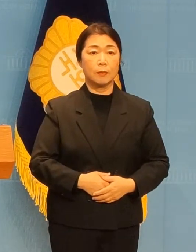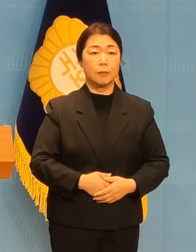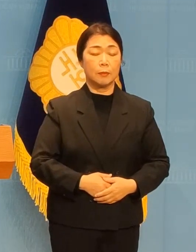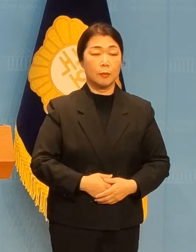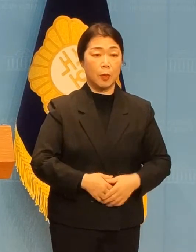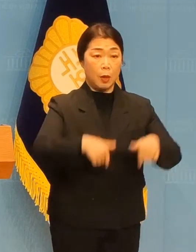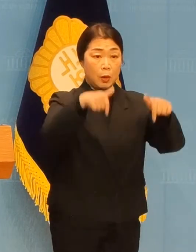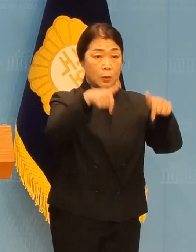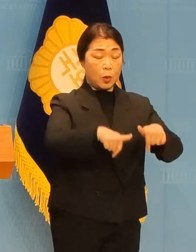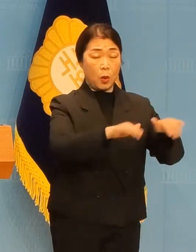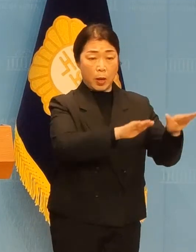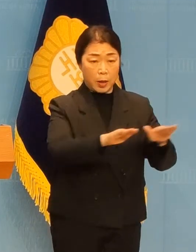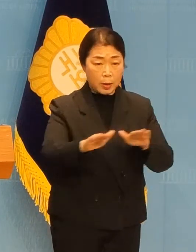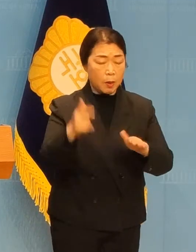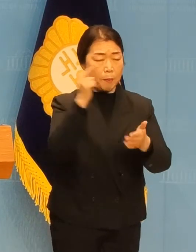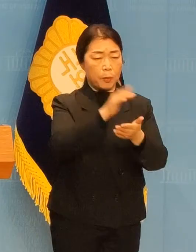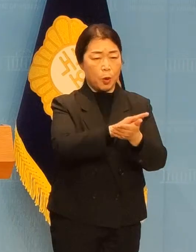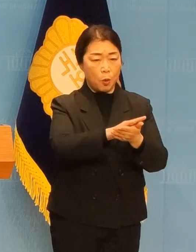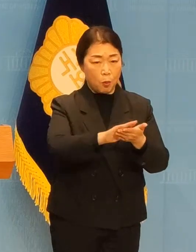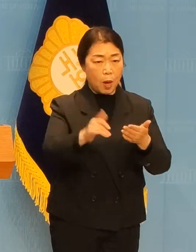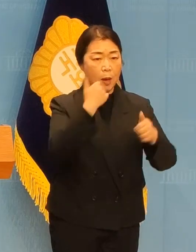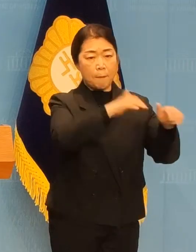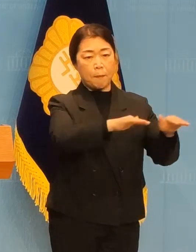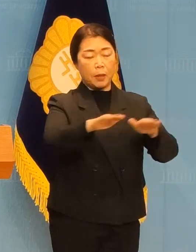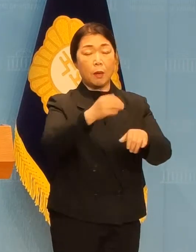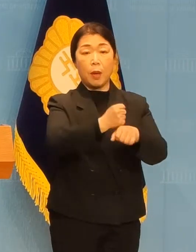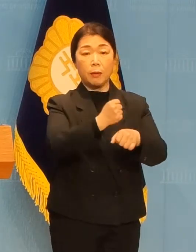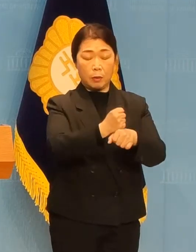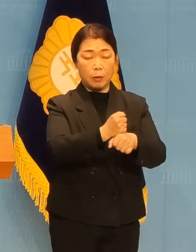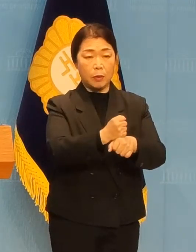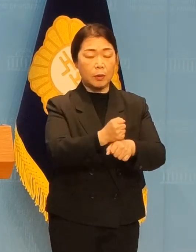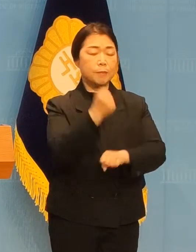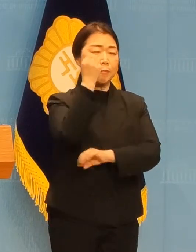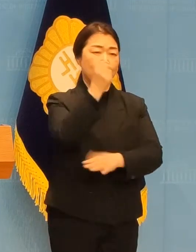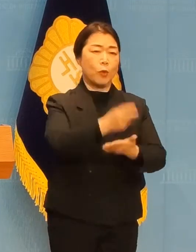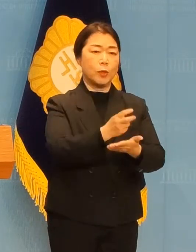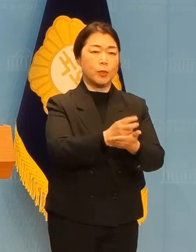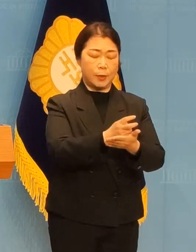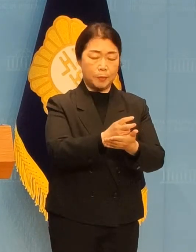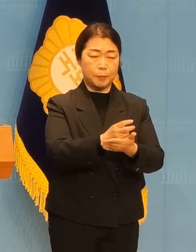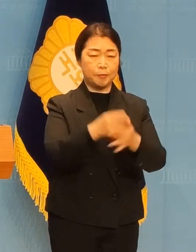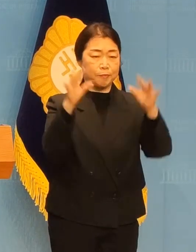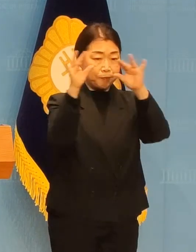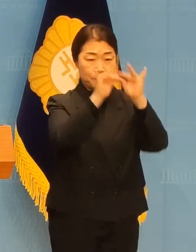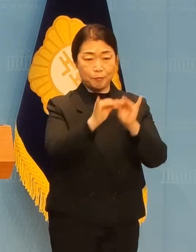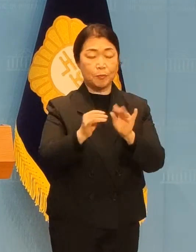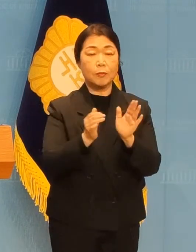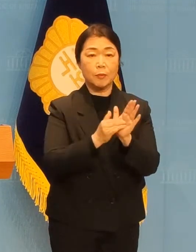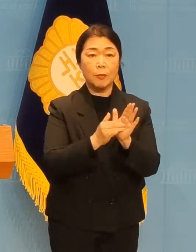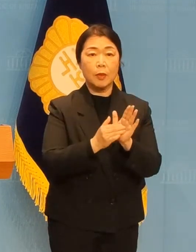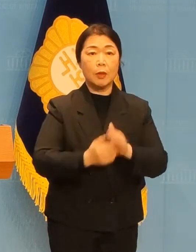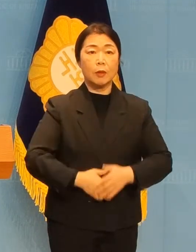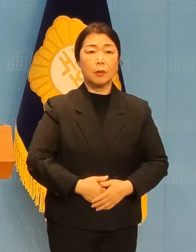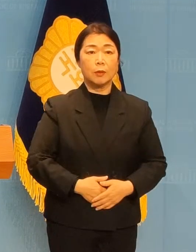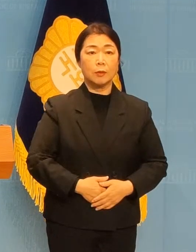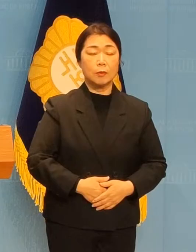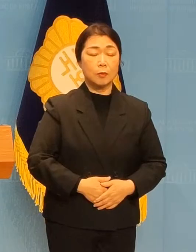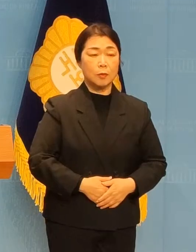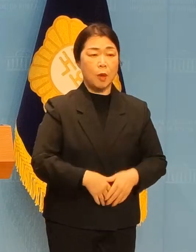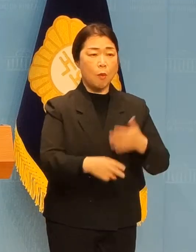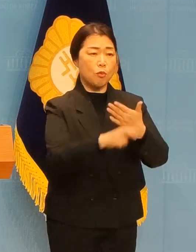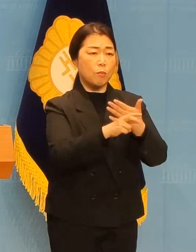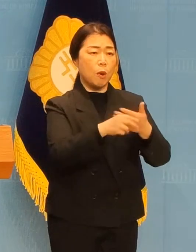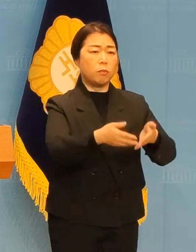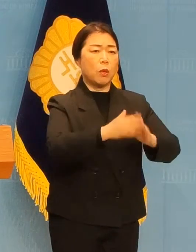서해를 평화롭고 공영하는 바다로 만들어 가자는 원칙도 공유했습니다. 서해 구조물 문제에